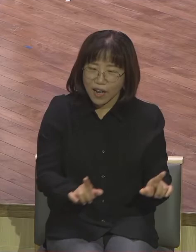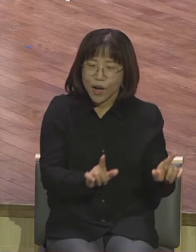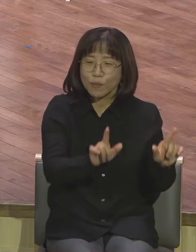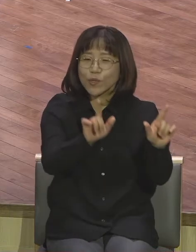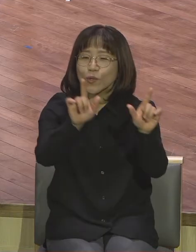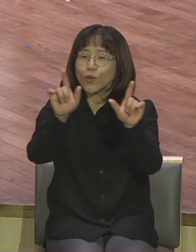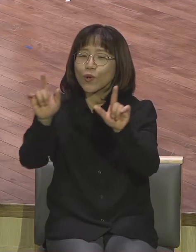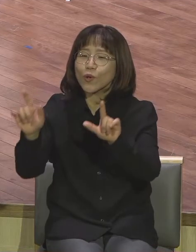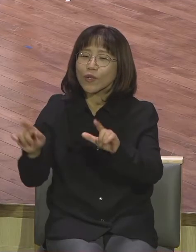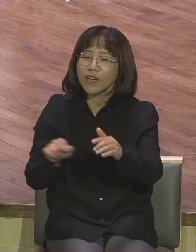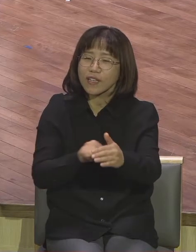주옵소서